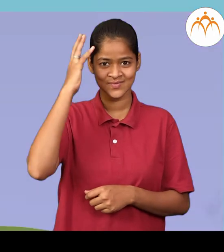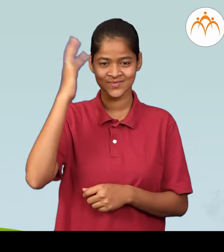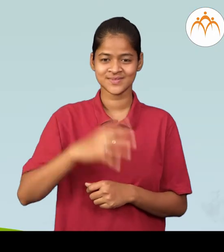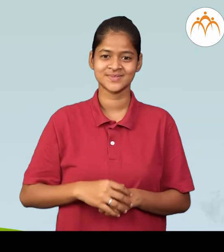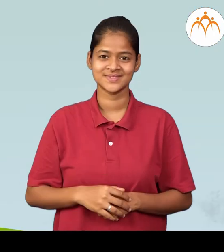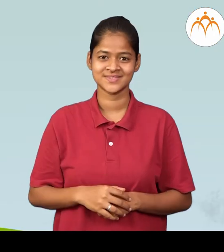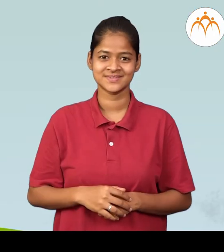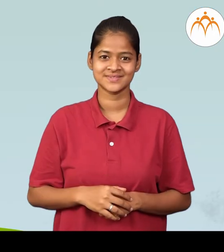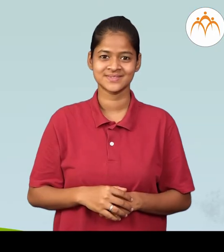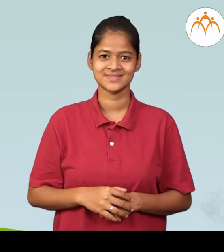आफ्टरनून,